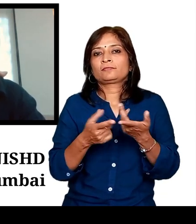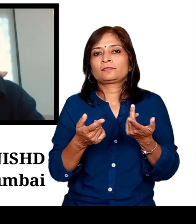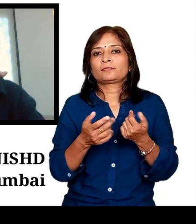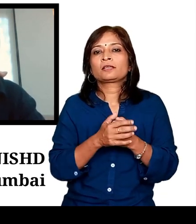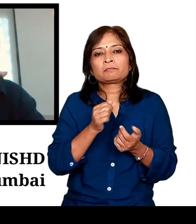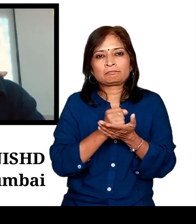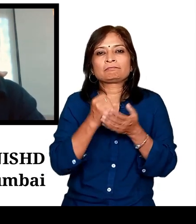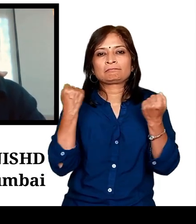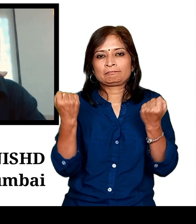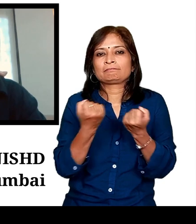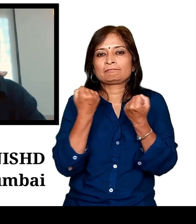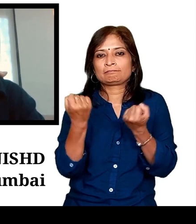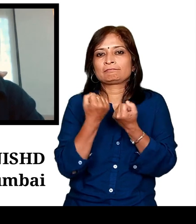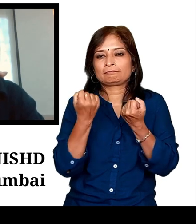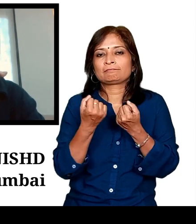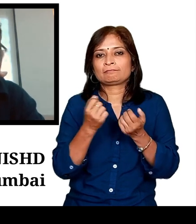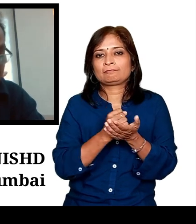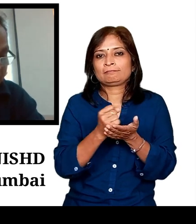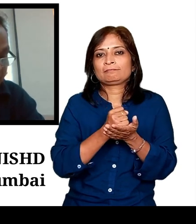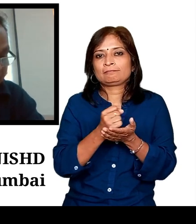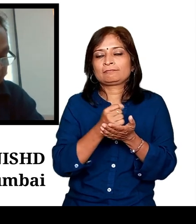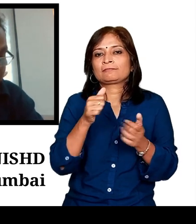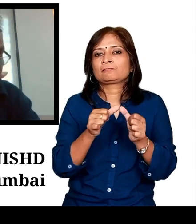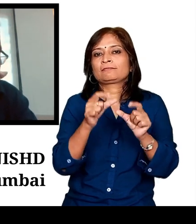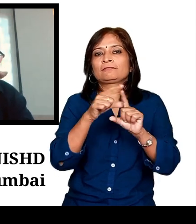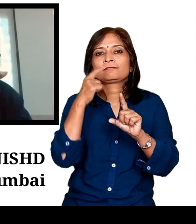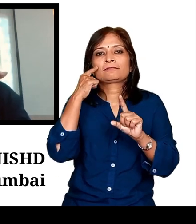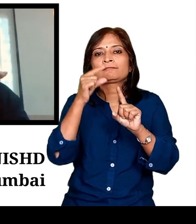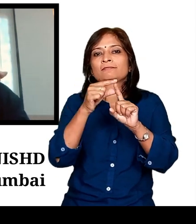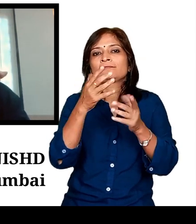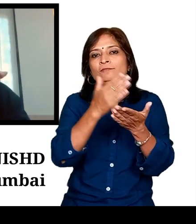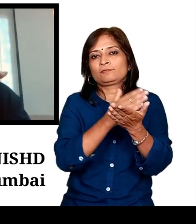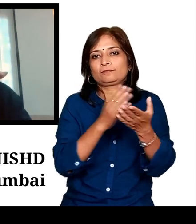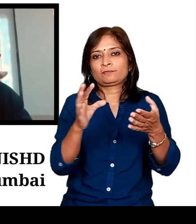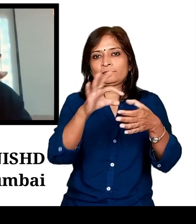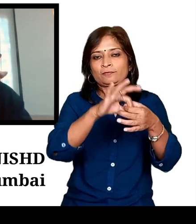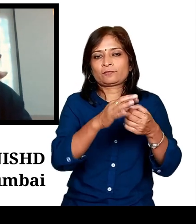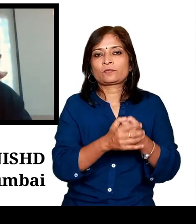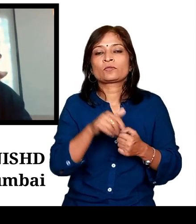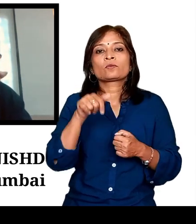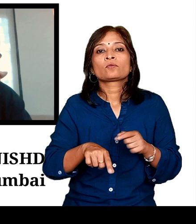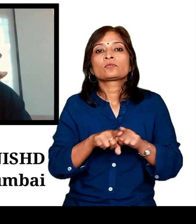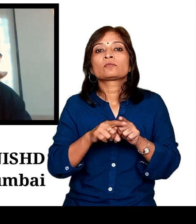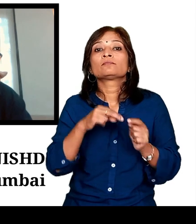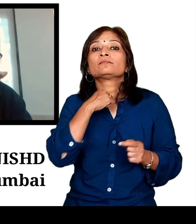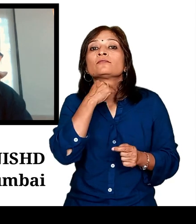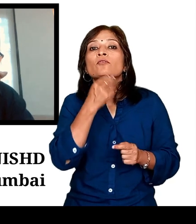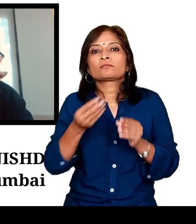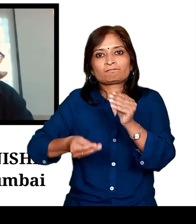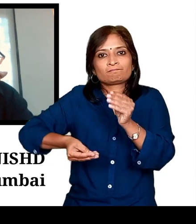हमारे इंस्टीट्यूट की तरफ से कोशिश कर रहे हैं, कोशिश जारी है. इसी के साथ वॉइस एम्पलीफायर है,